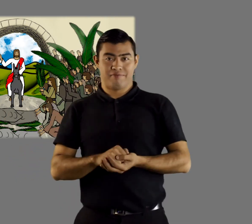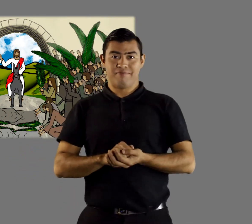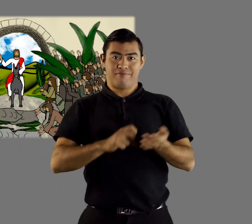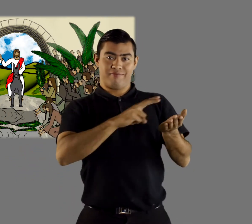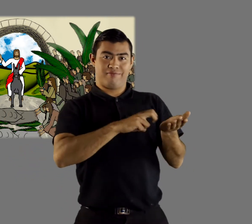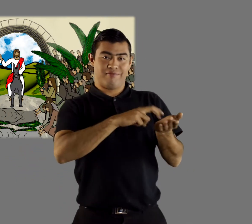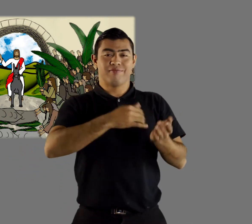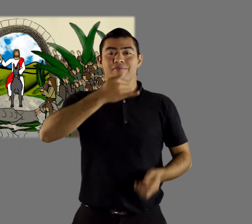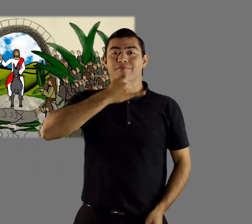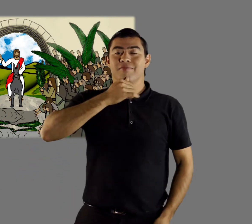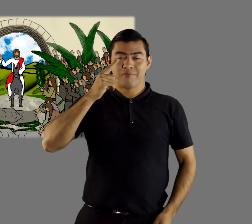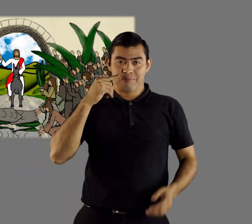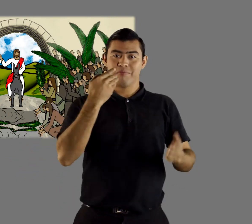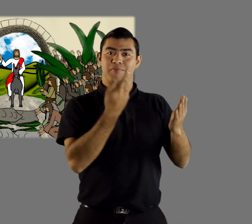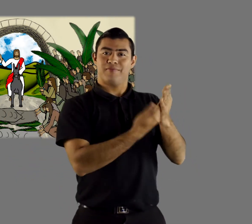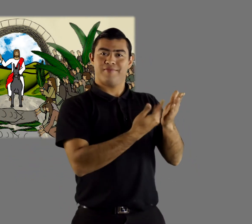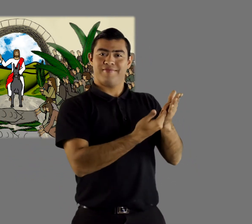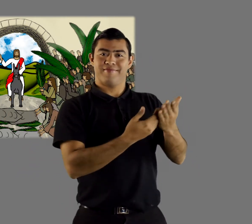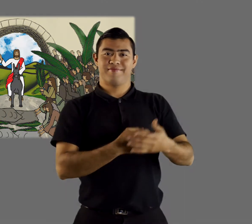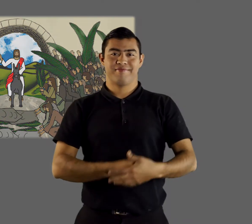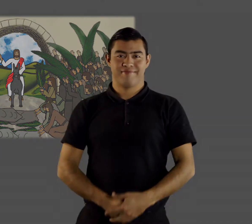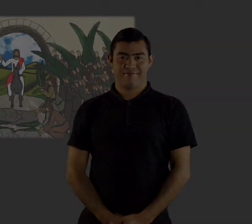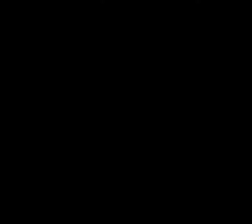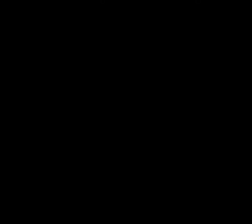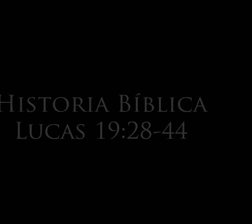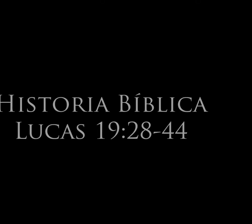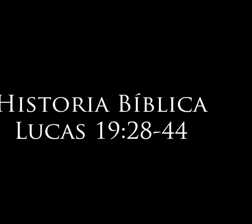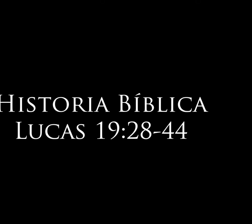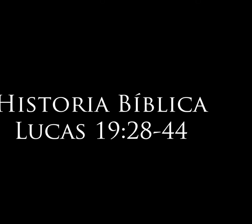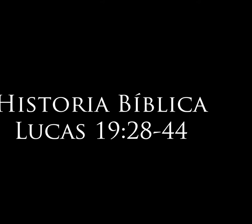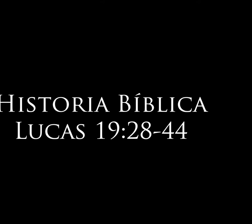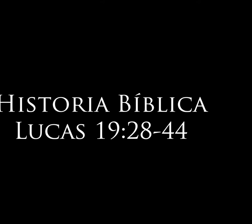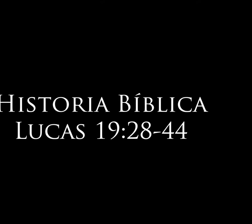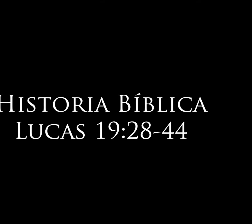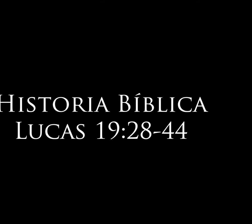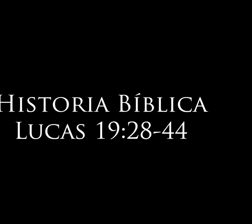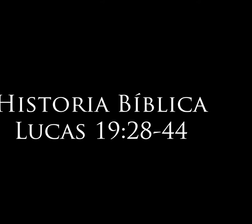Le mostramos la historia bíblica a continuación. Historia bíblica.